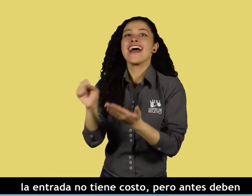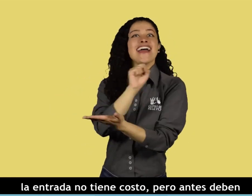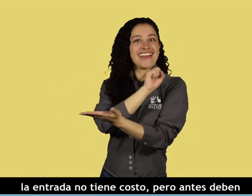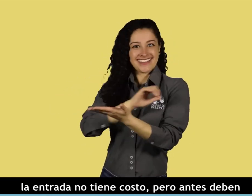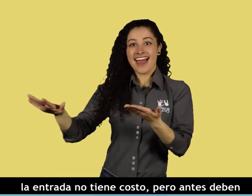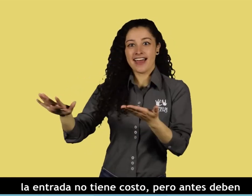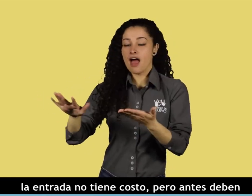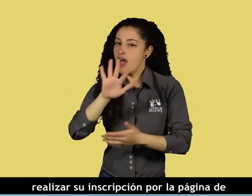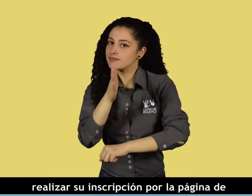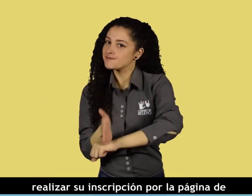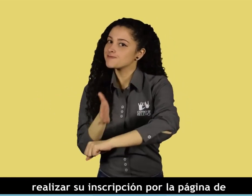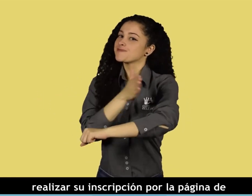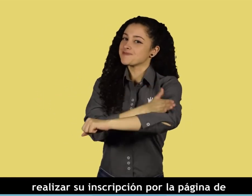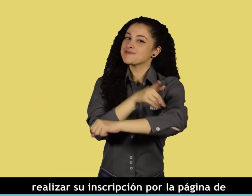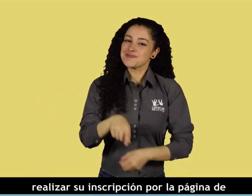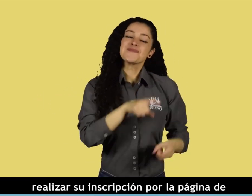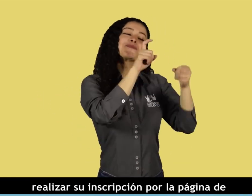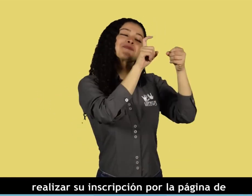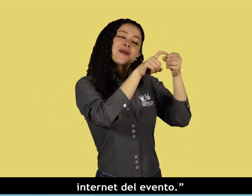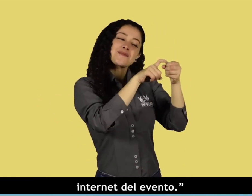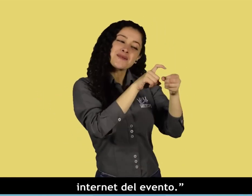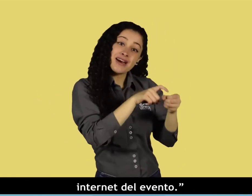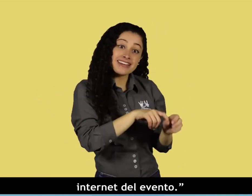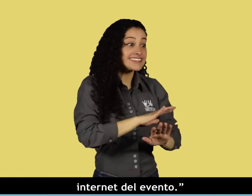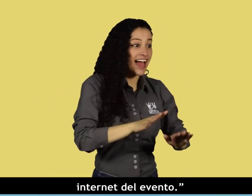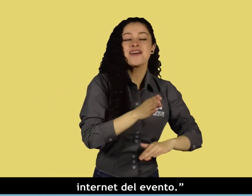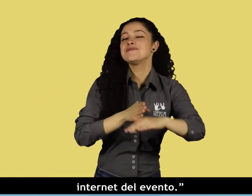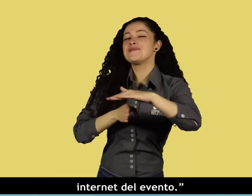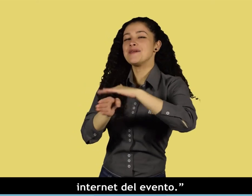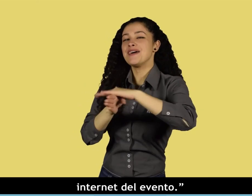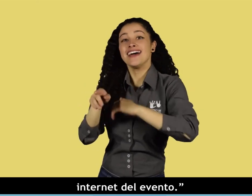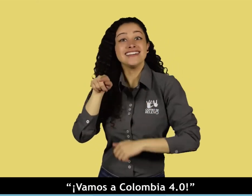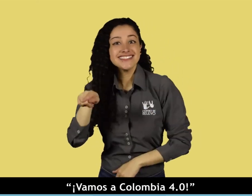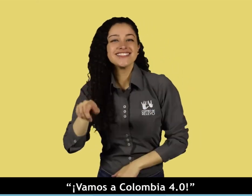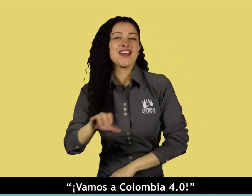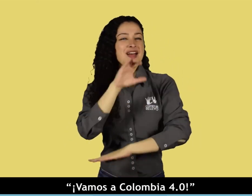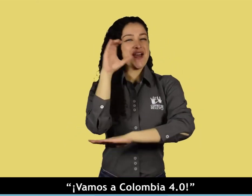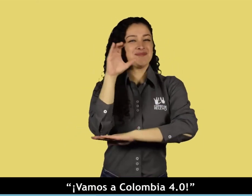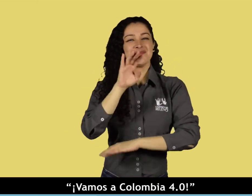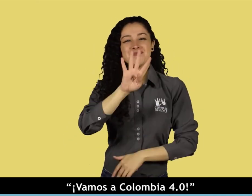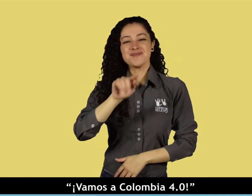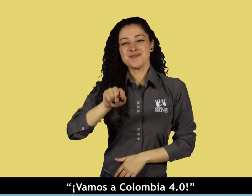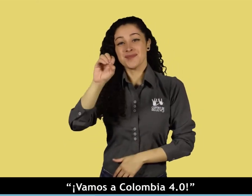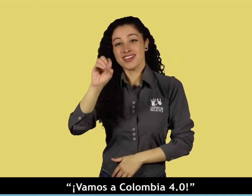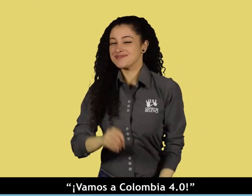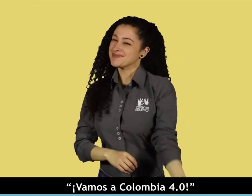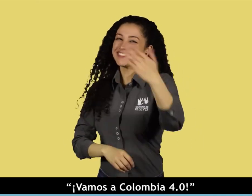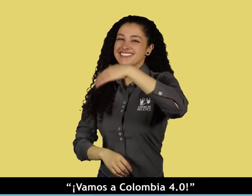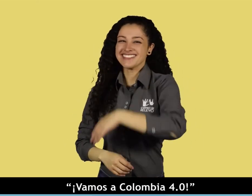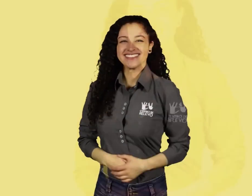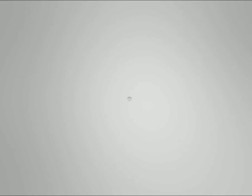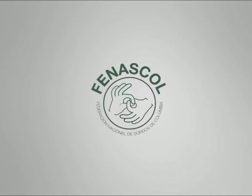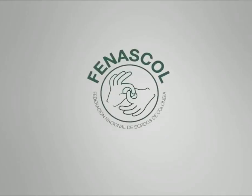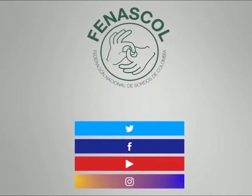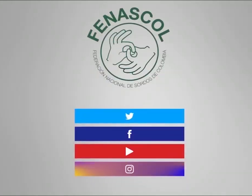evento. La entrada no tiene costo, pero antes deben realizar su inscripción por la página de internet del evento. ¡Vamos a Colombia 4.0!